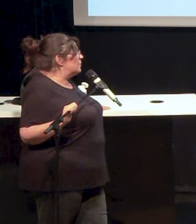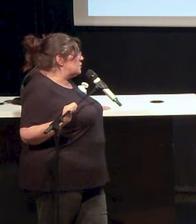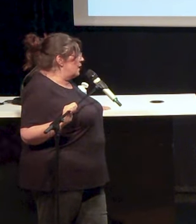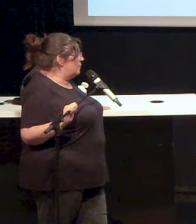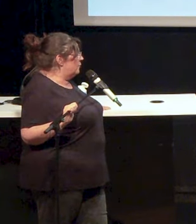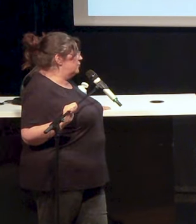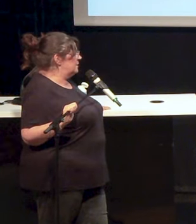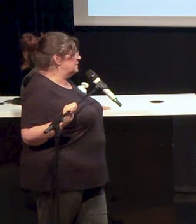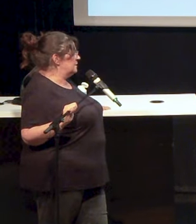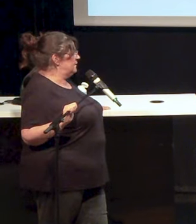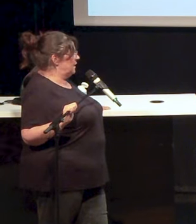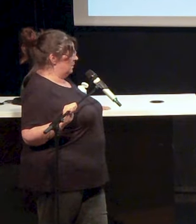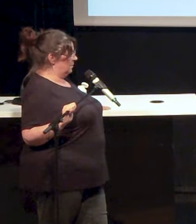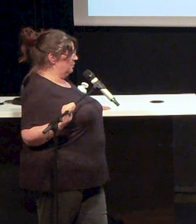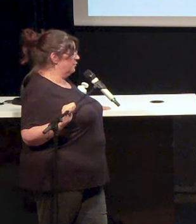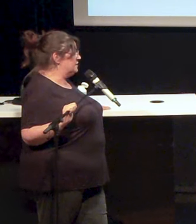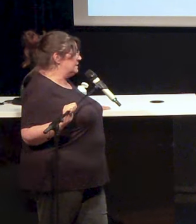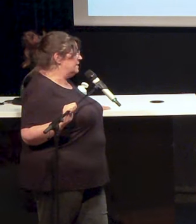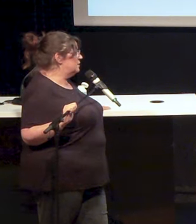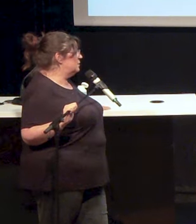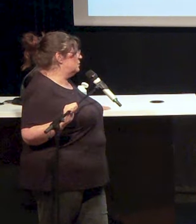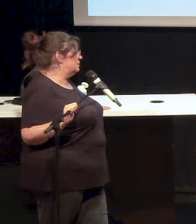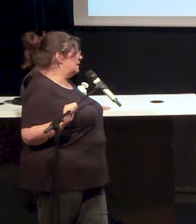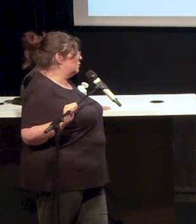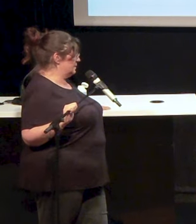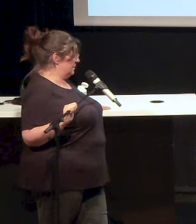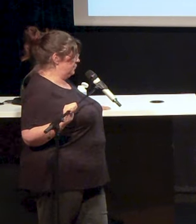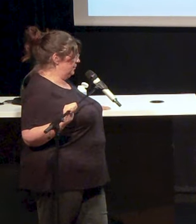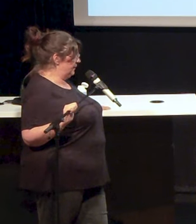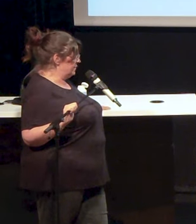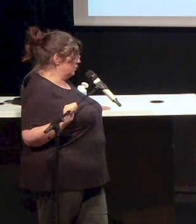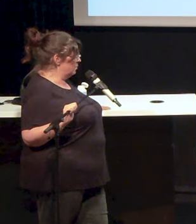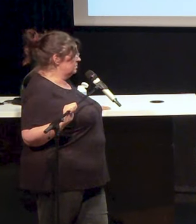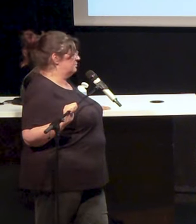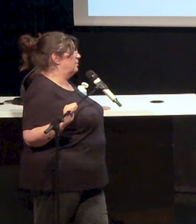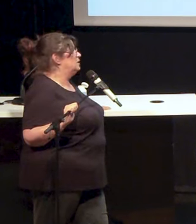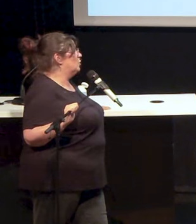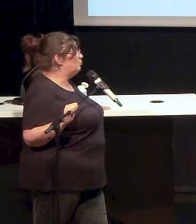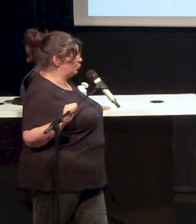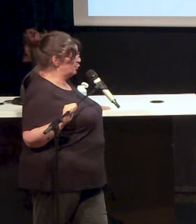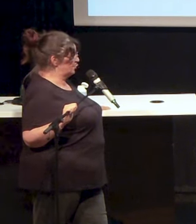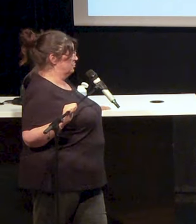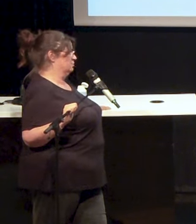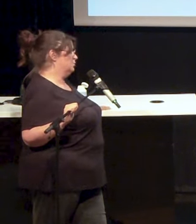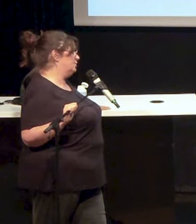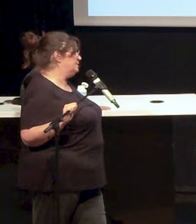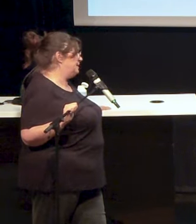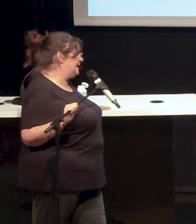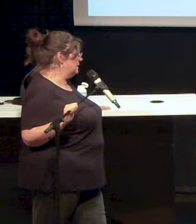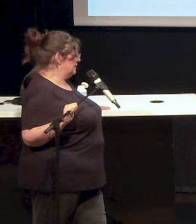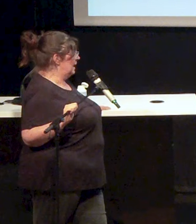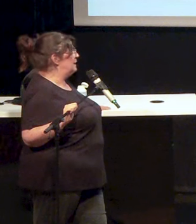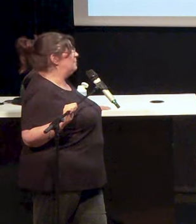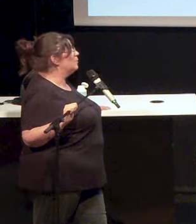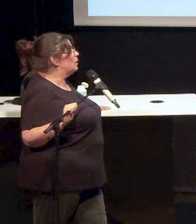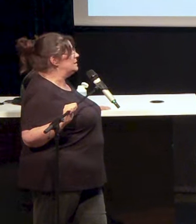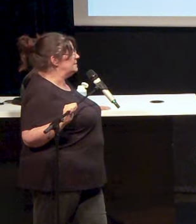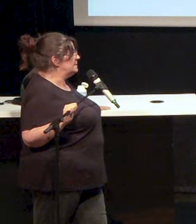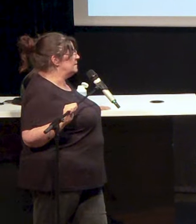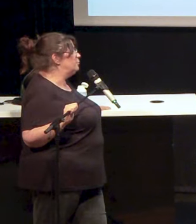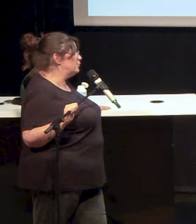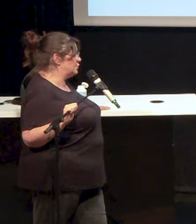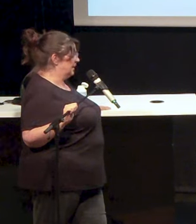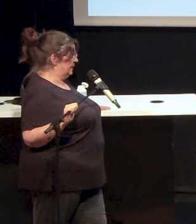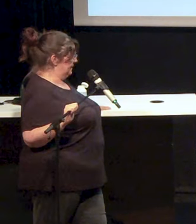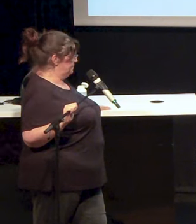exemple un prof de maths qui va vous signer tel concept d'une façon, par exemple plus, multiplier. À l'époque, moi, les